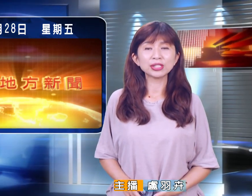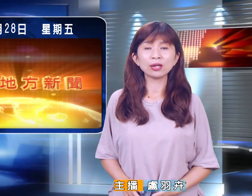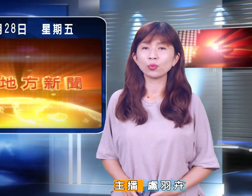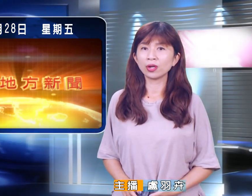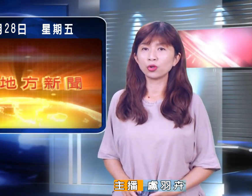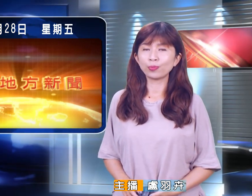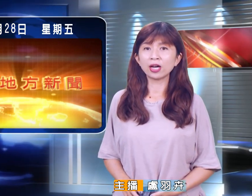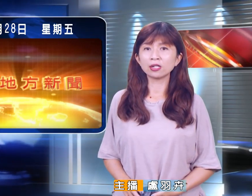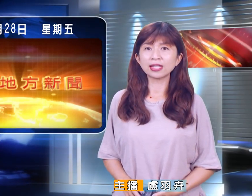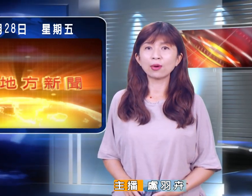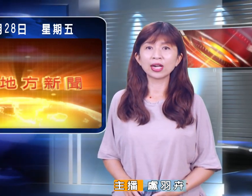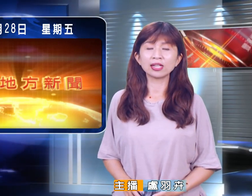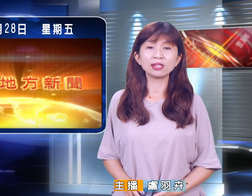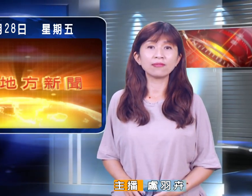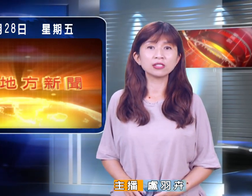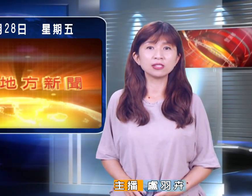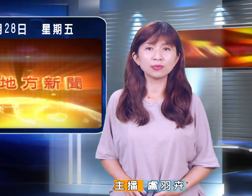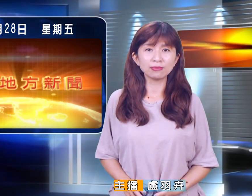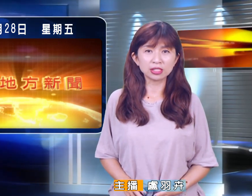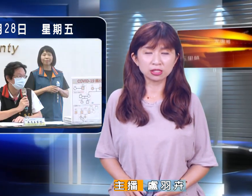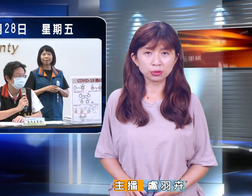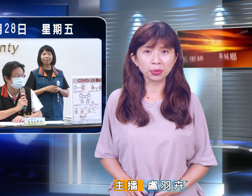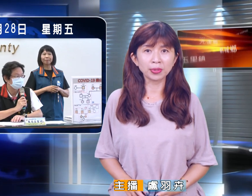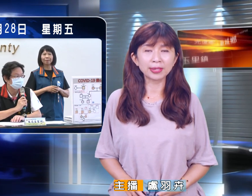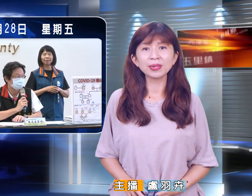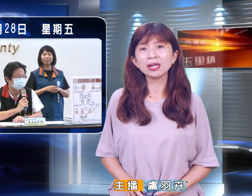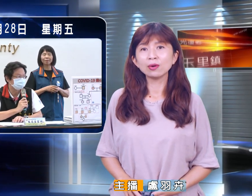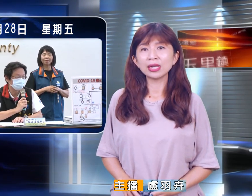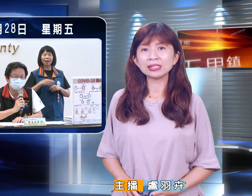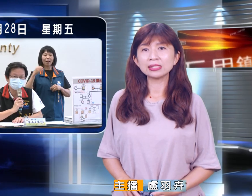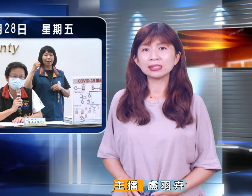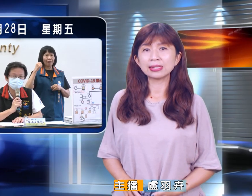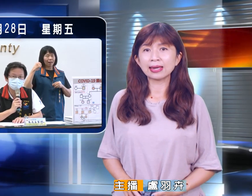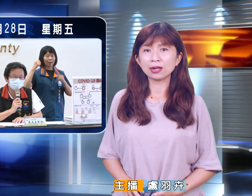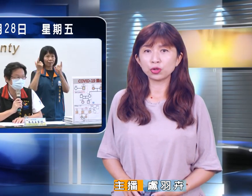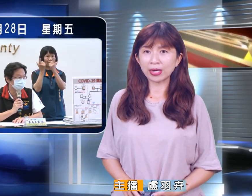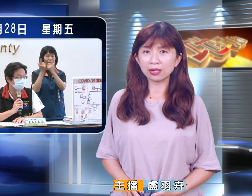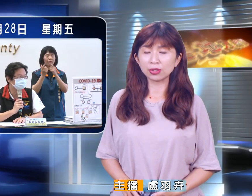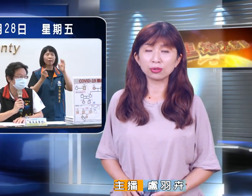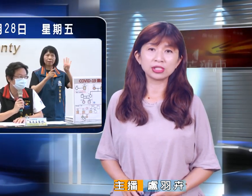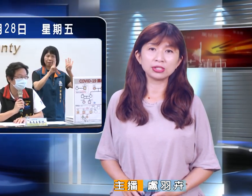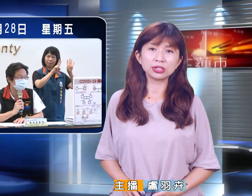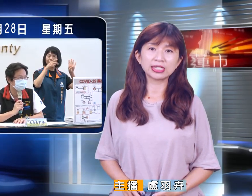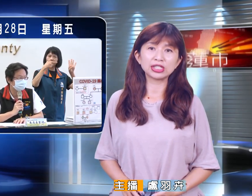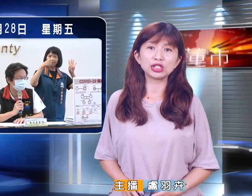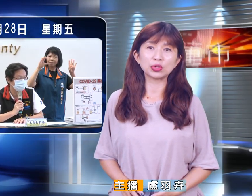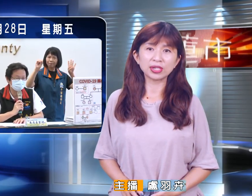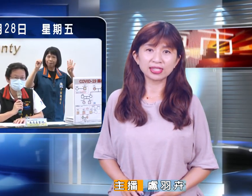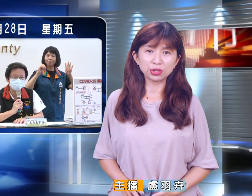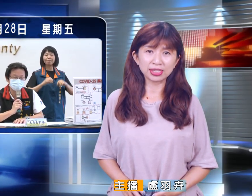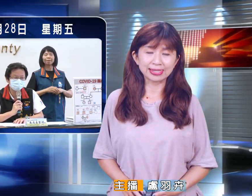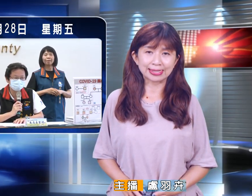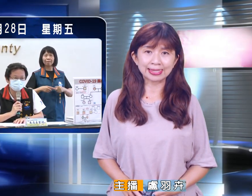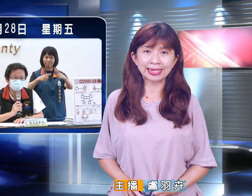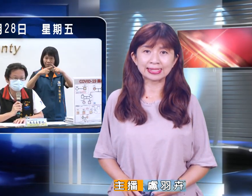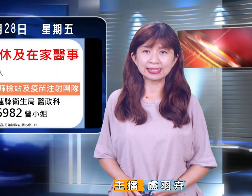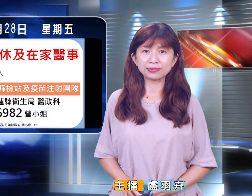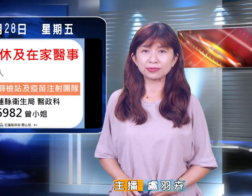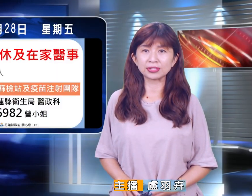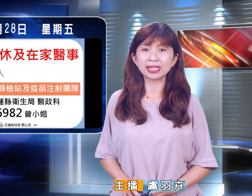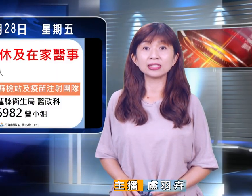你好，欢迎收看5月28号大花莲地方新闻，我是卢宇慧。花莲县在28号又新增了9例的确诊个